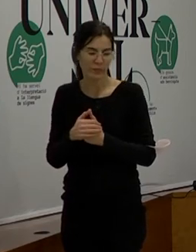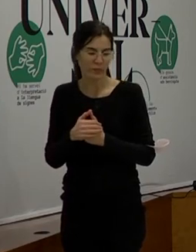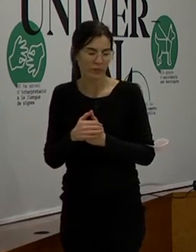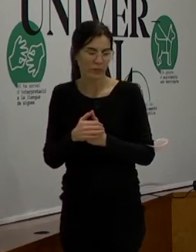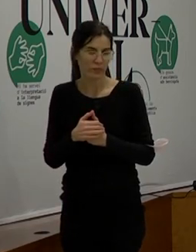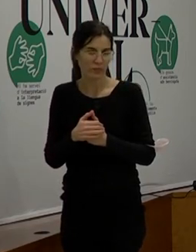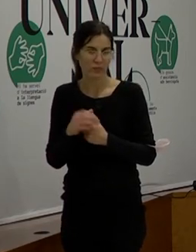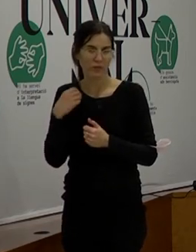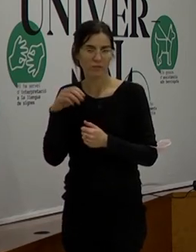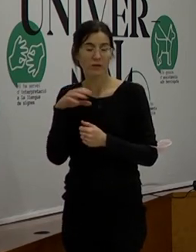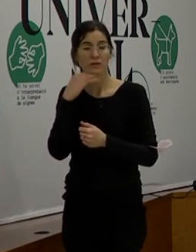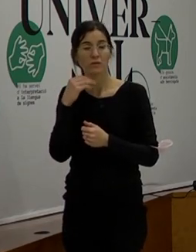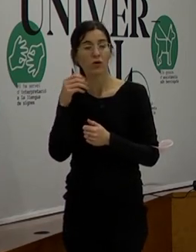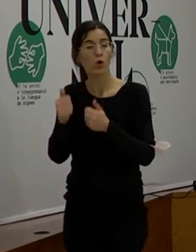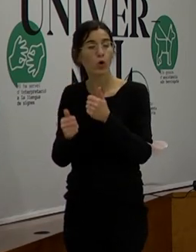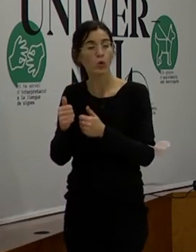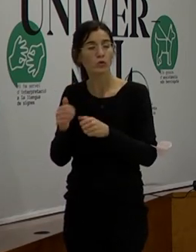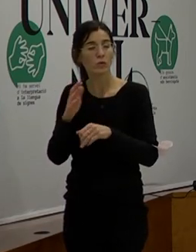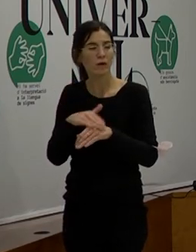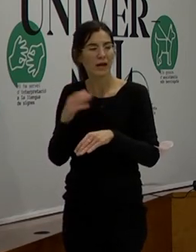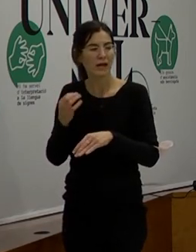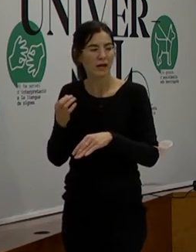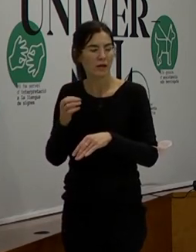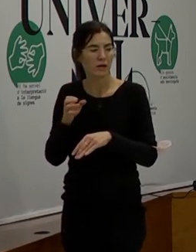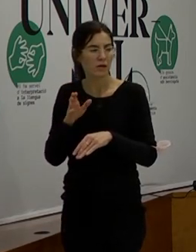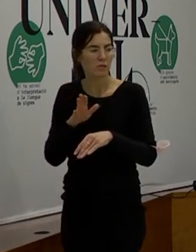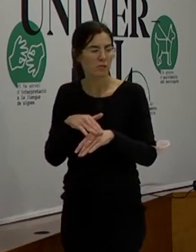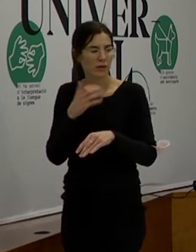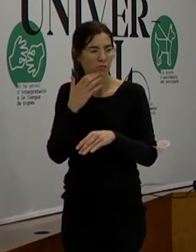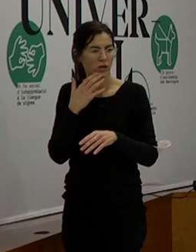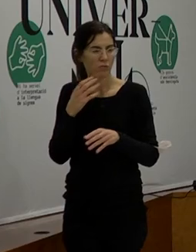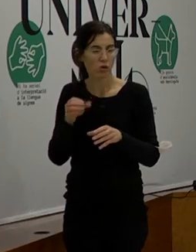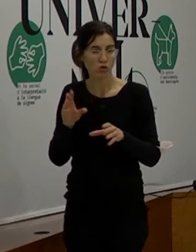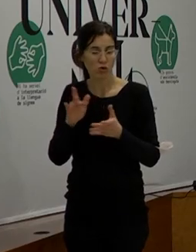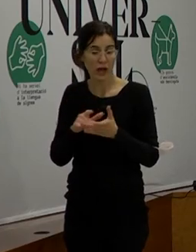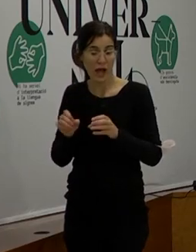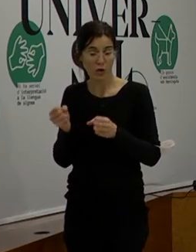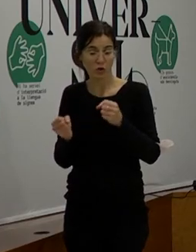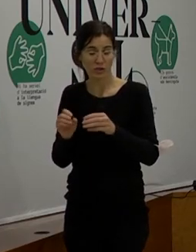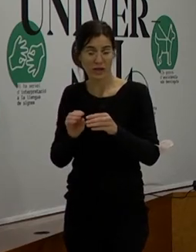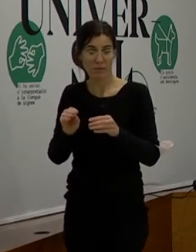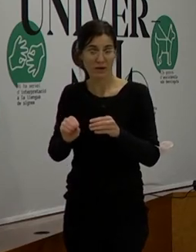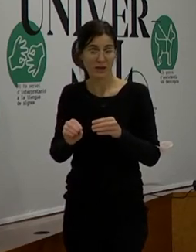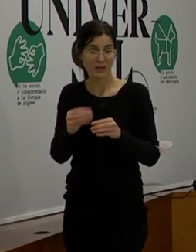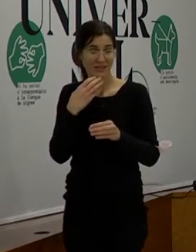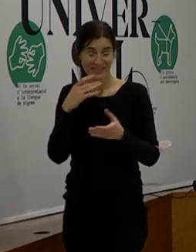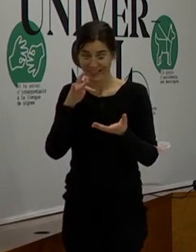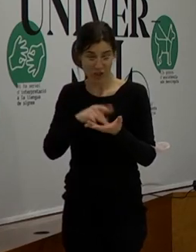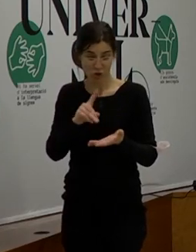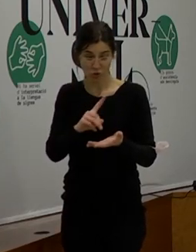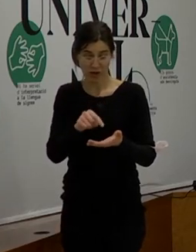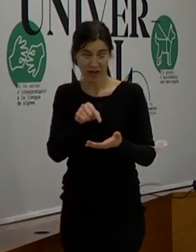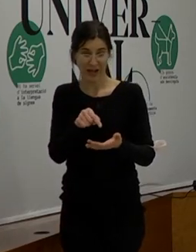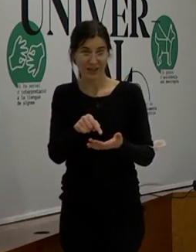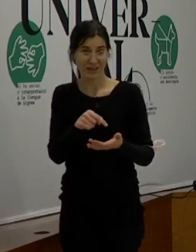que sabeu que ha fet un concurs, perquè quan aparquin els cotxes que no els correspon